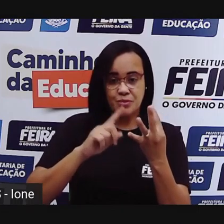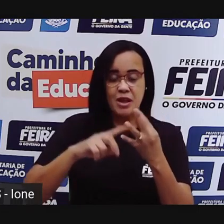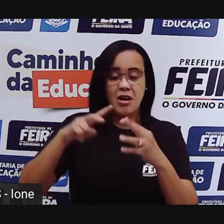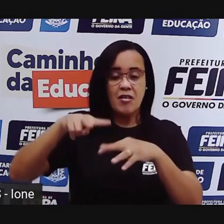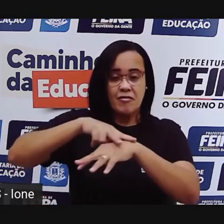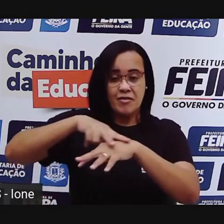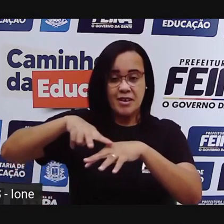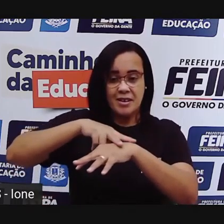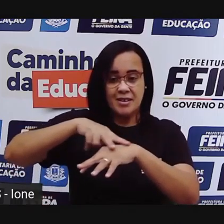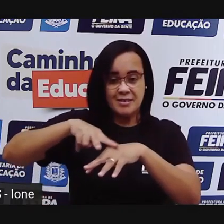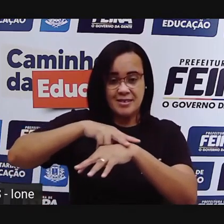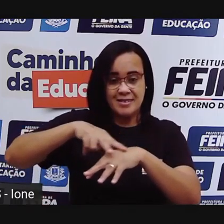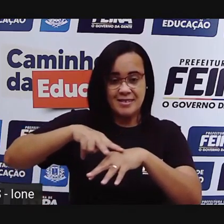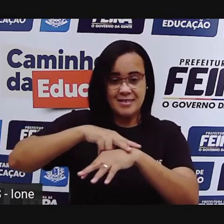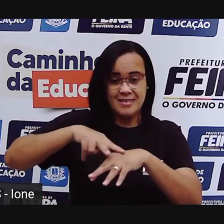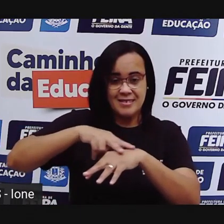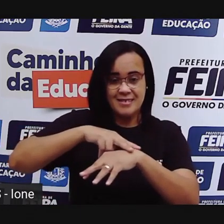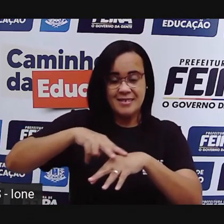agora verde.